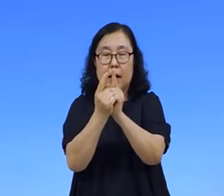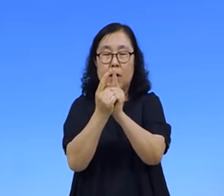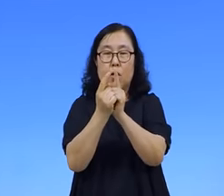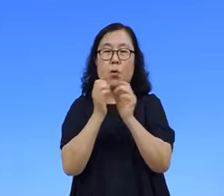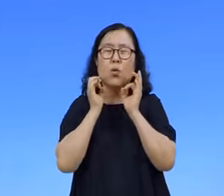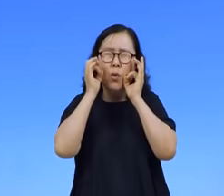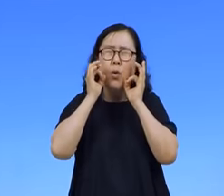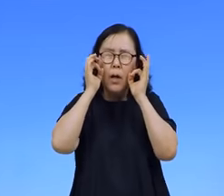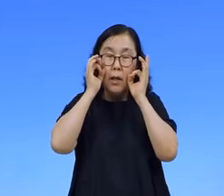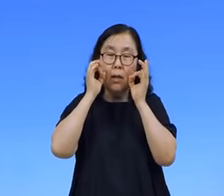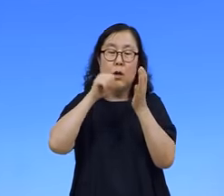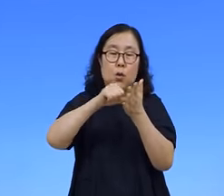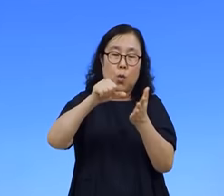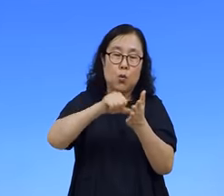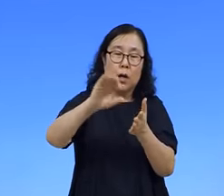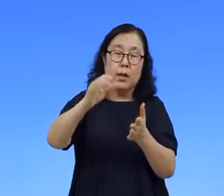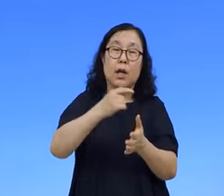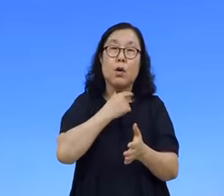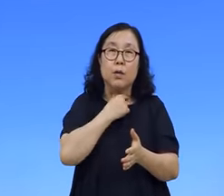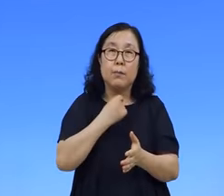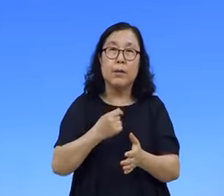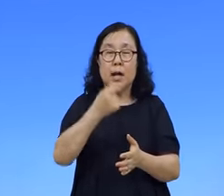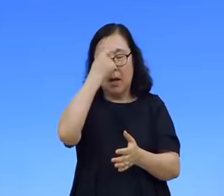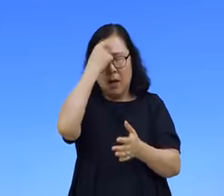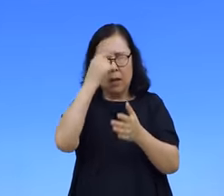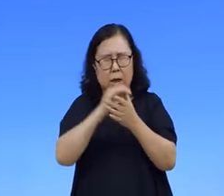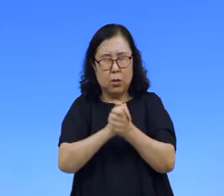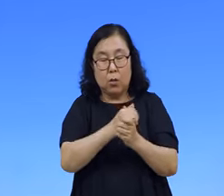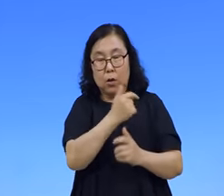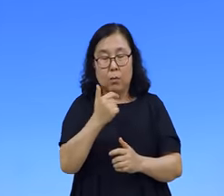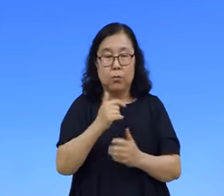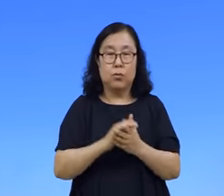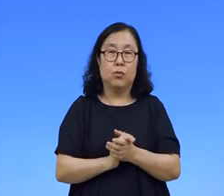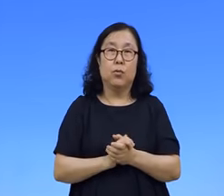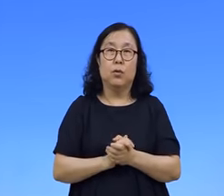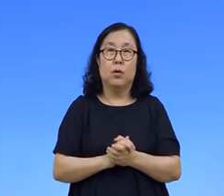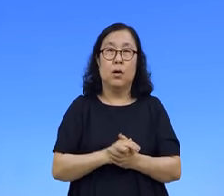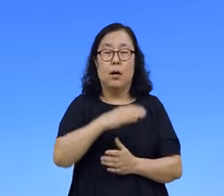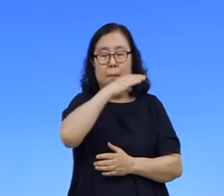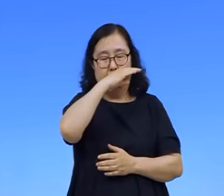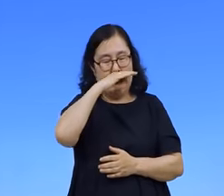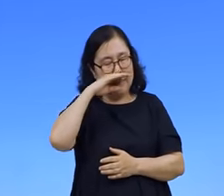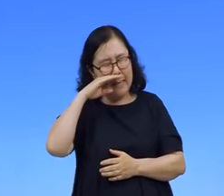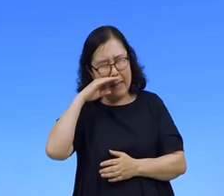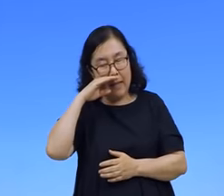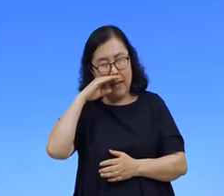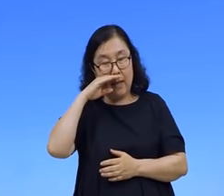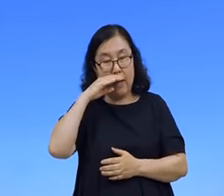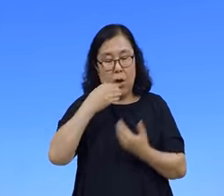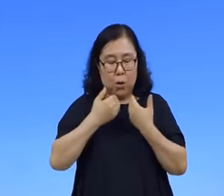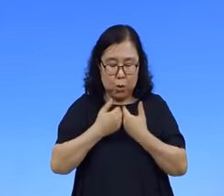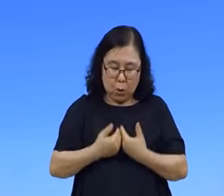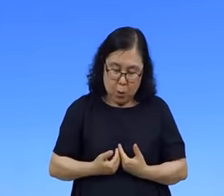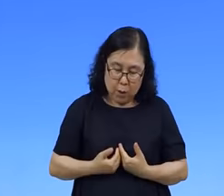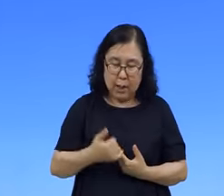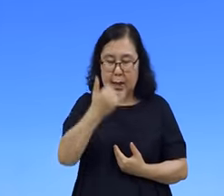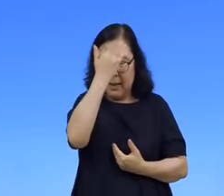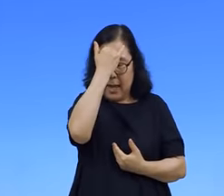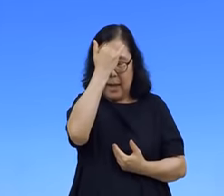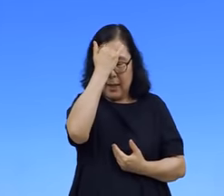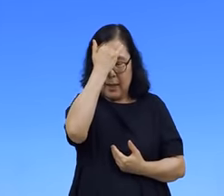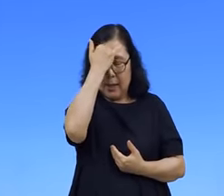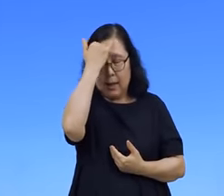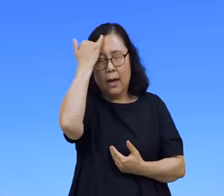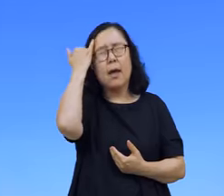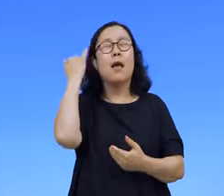분노가 쓰여지게 되기를 바랍니다. 기도를 너무 점잖게 하는 거, 그거 글쎄요, 뭐 그런 예의 바른